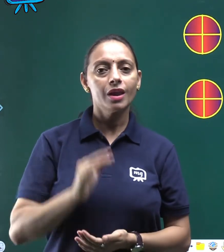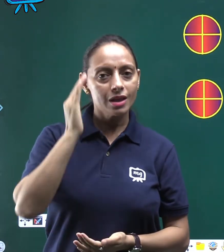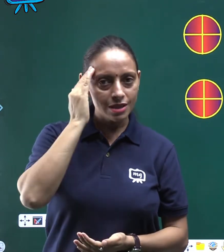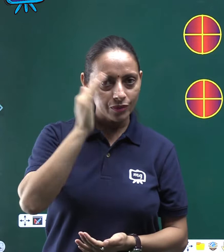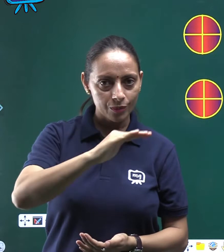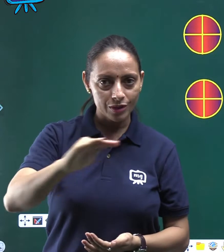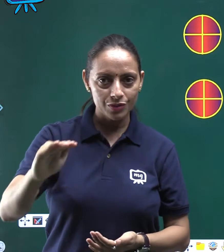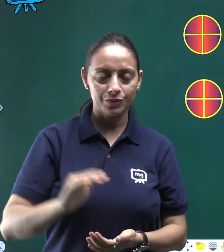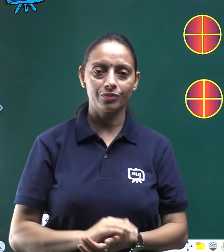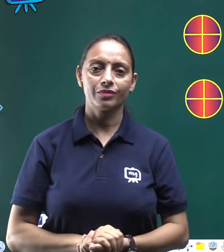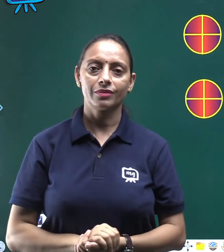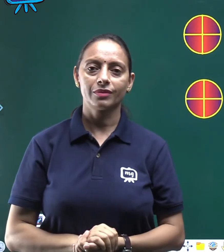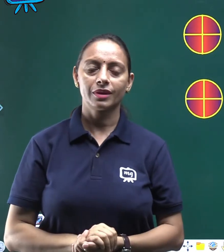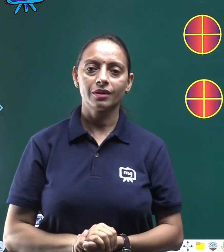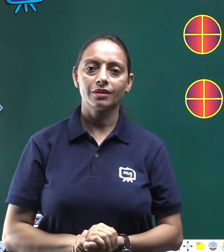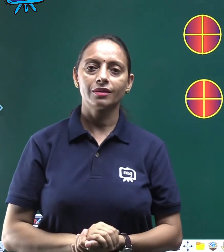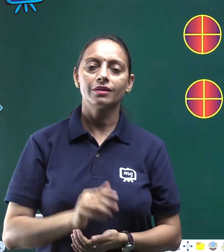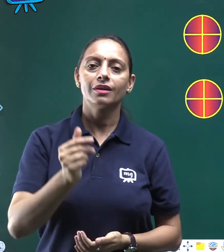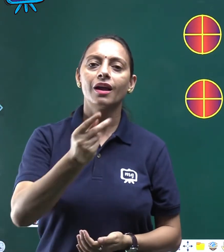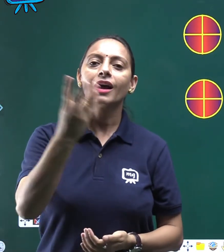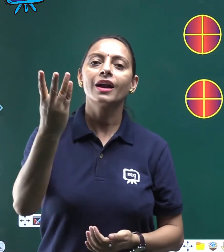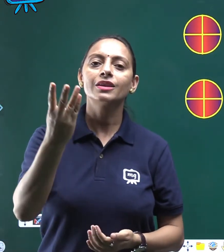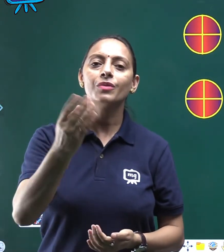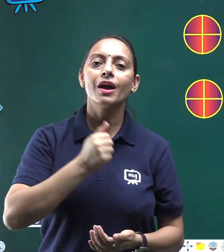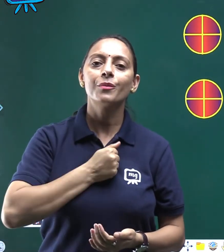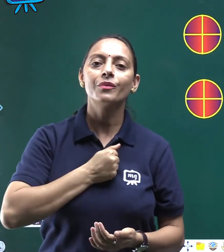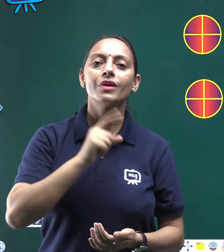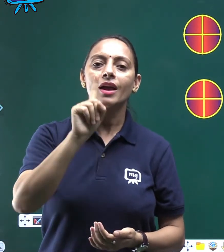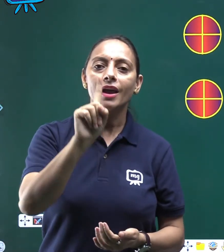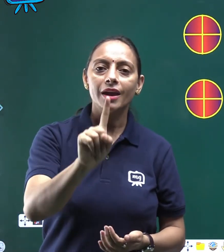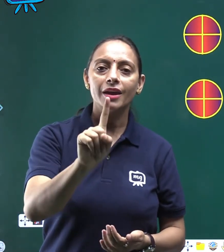समझ में आया बच्चों? गणित में हम डेढ़ कैसे लिखते हैं,